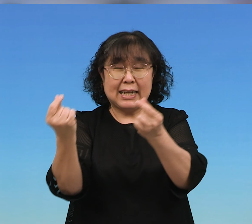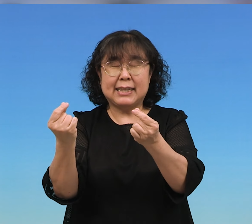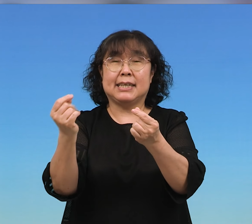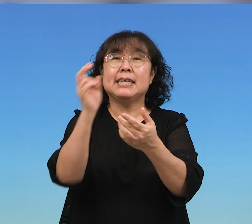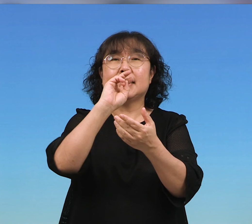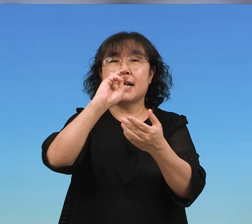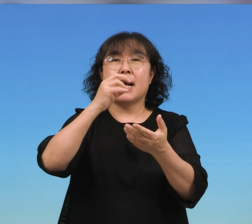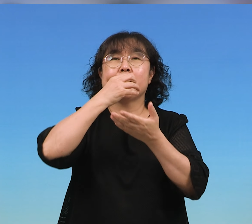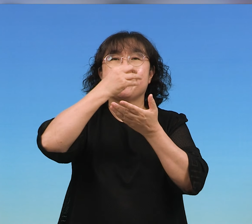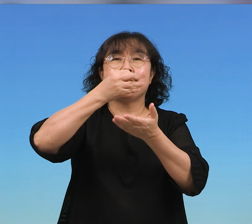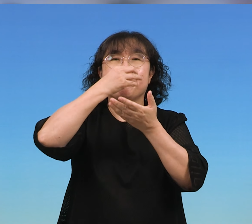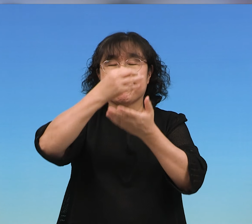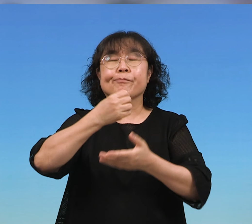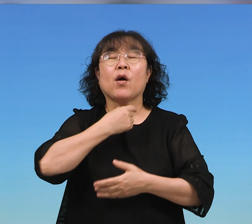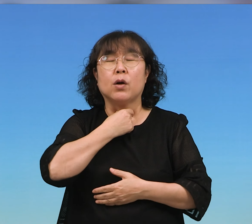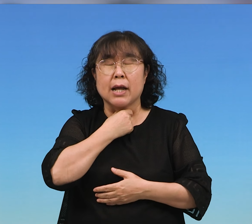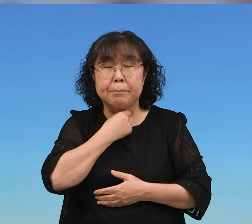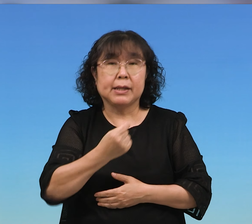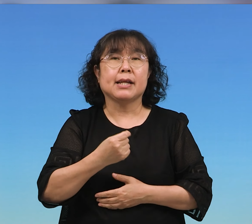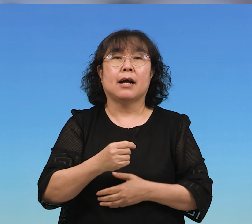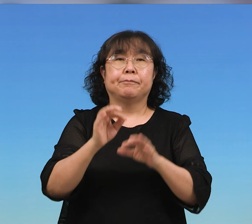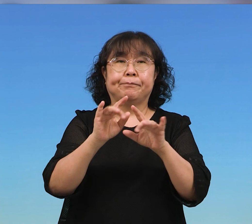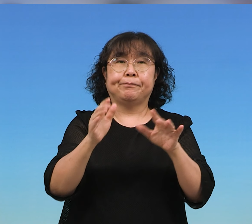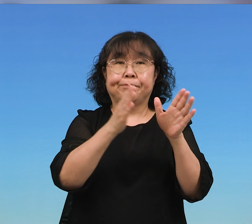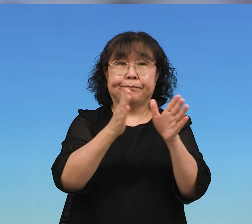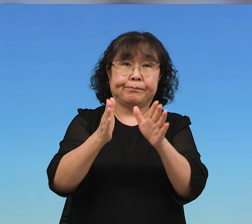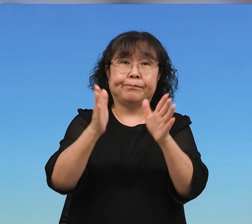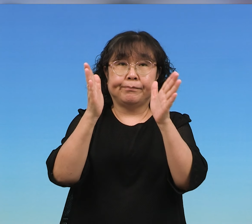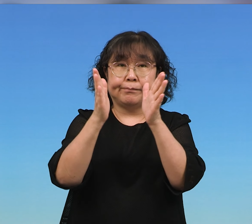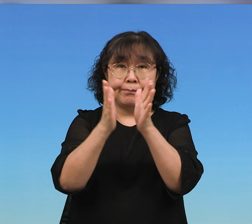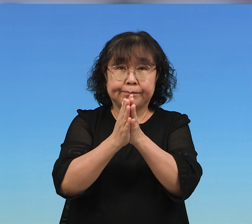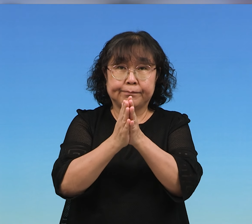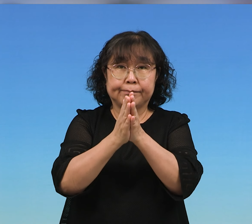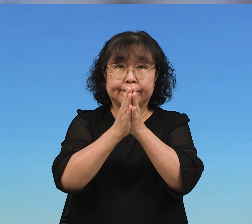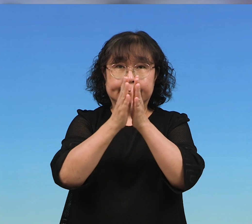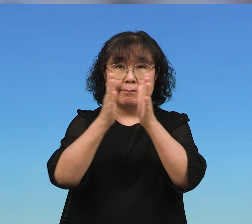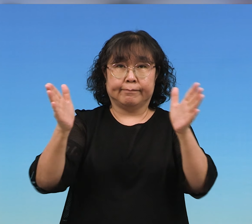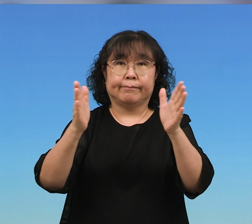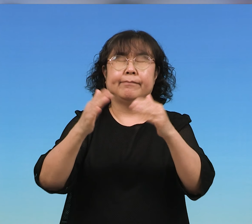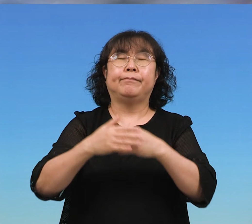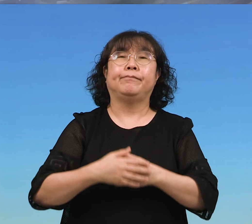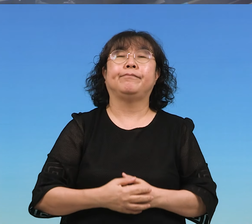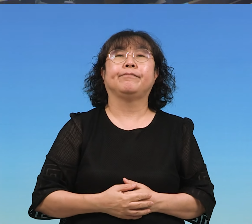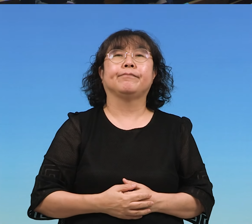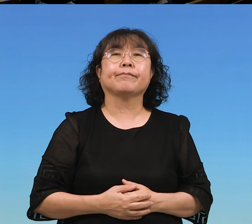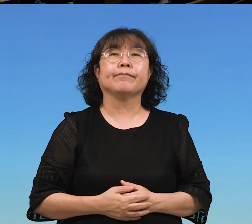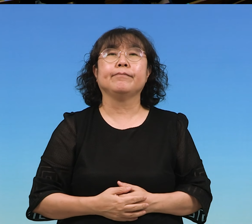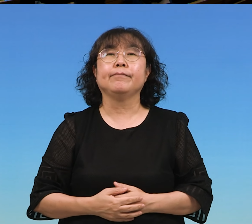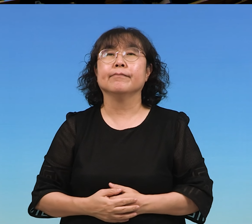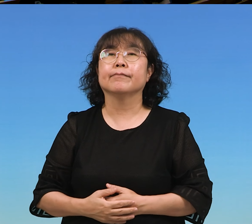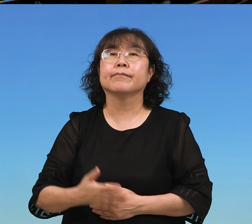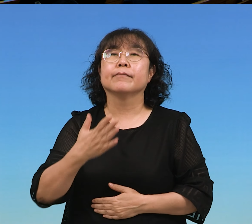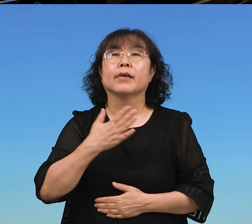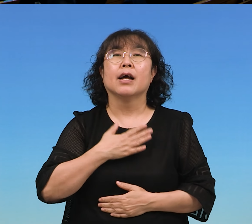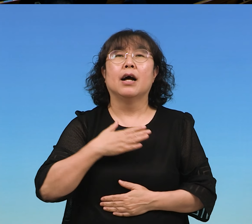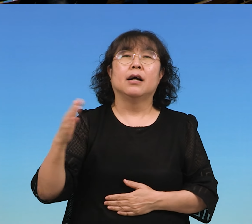우리 한번 같이 찬양을 불러보기 원합니다. 내게로부터 눈을 들어